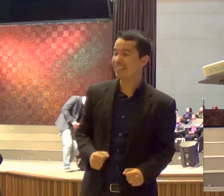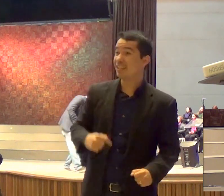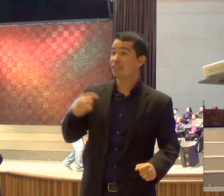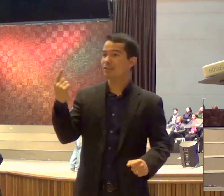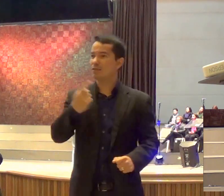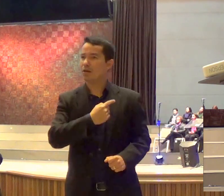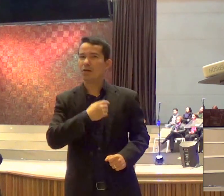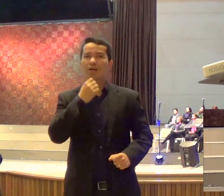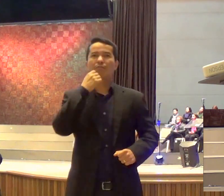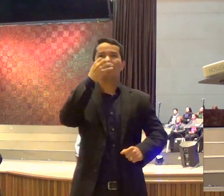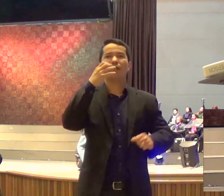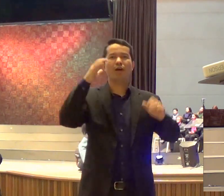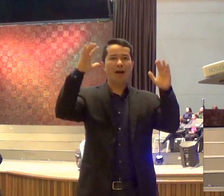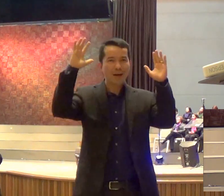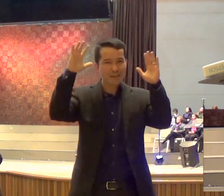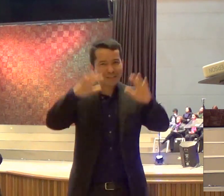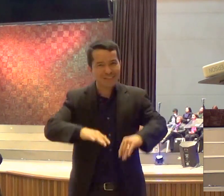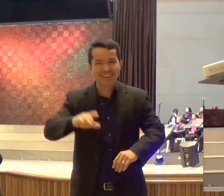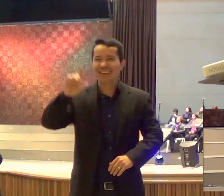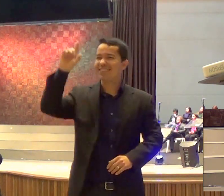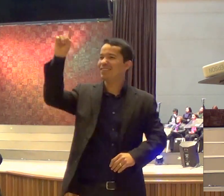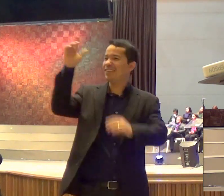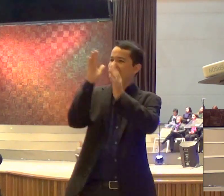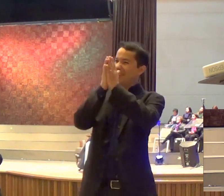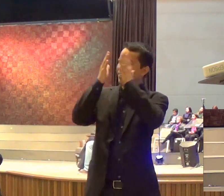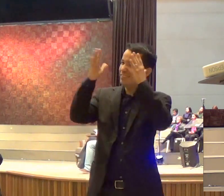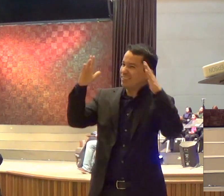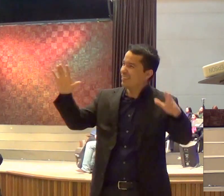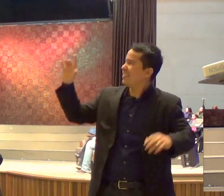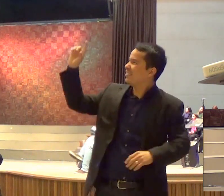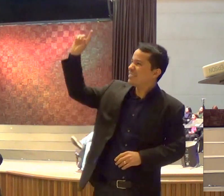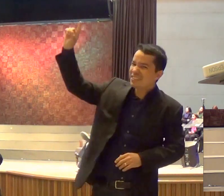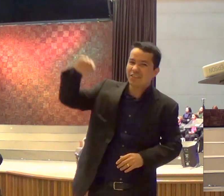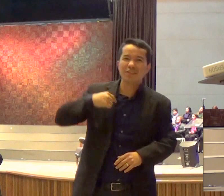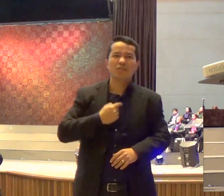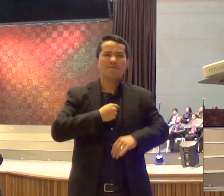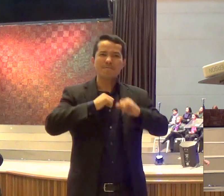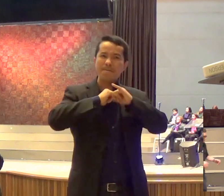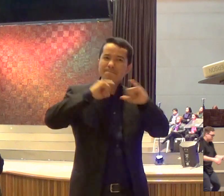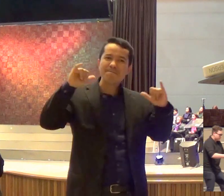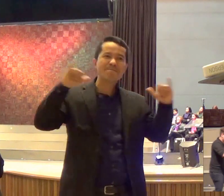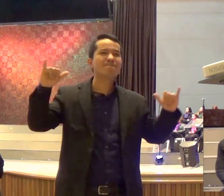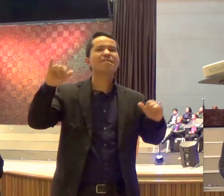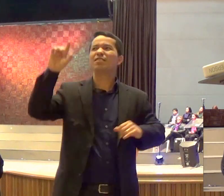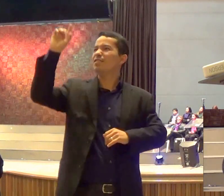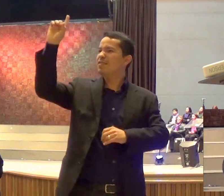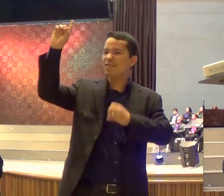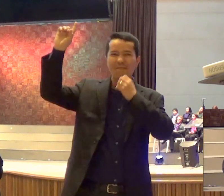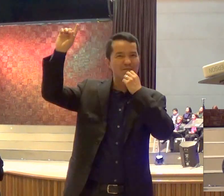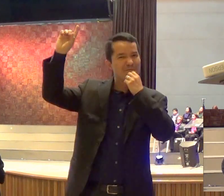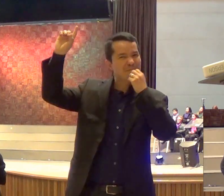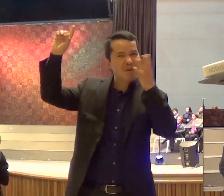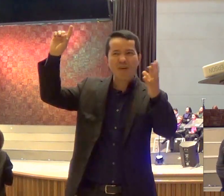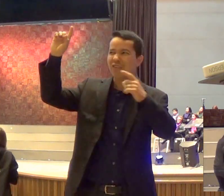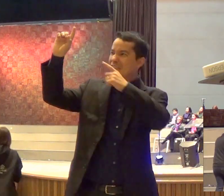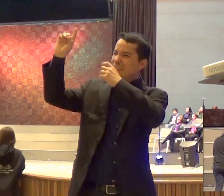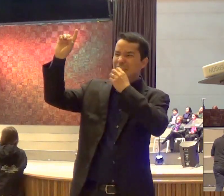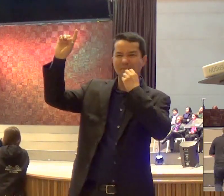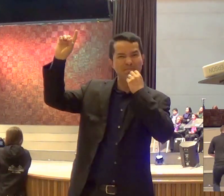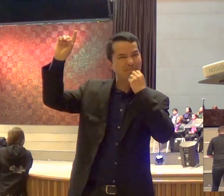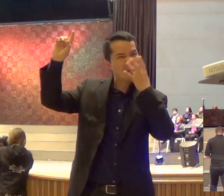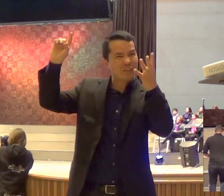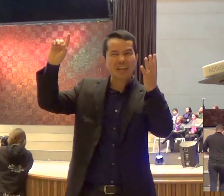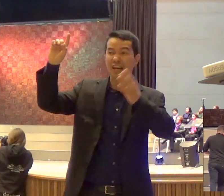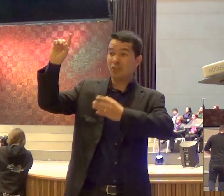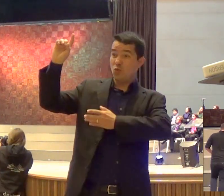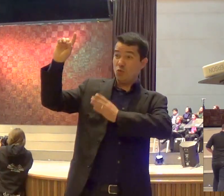adorando o nome do senhor celebrando o nome do senhor declarando que o senhor é bom e que a sua bondade e a